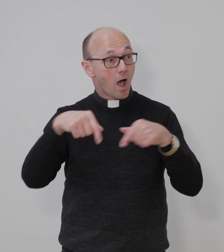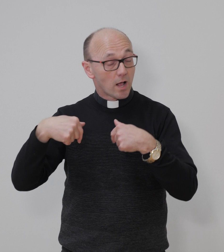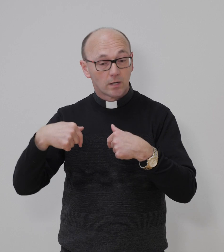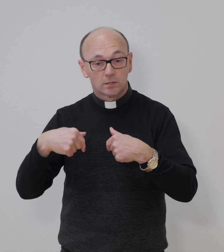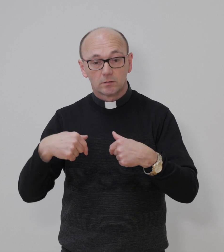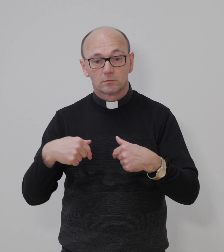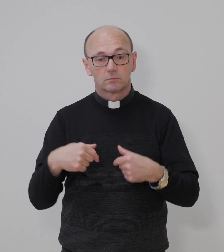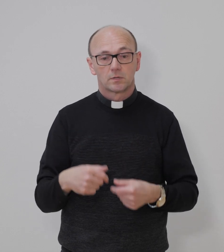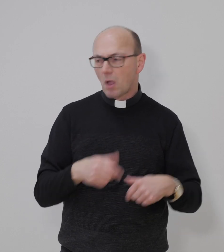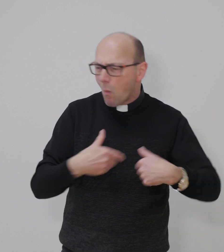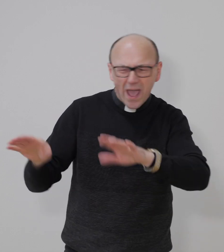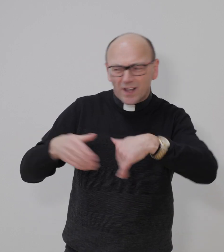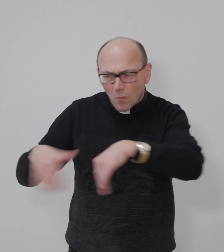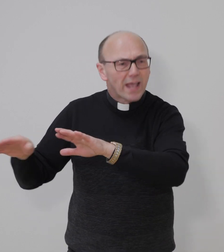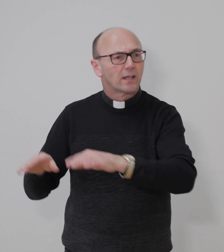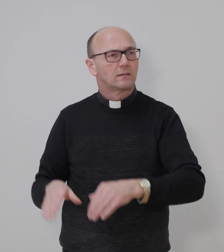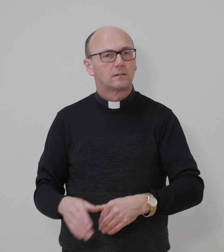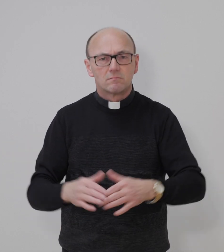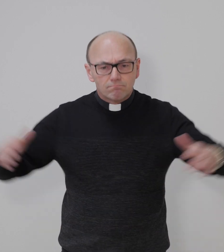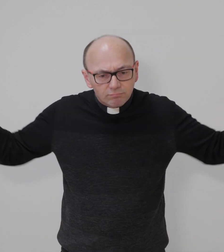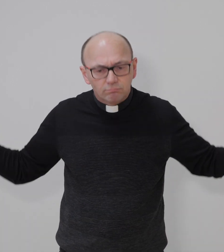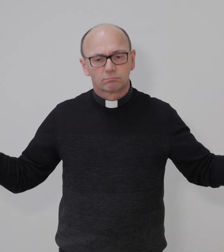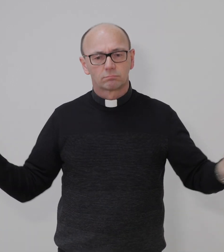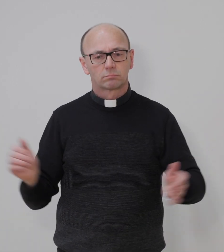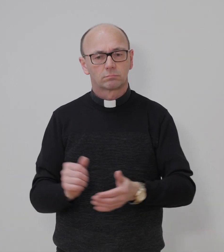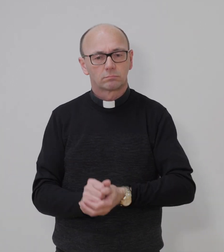Hinweg, hinweg, kreuzige ihn!